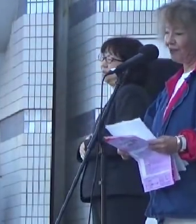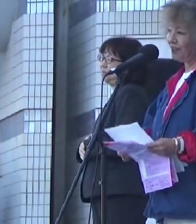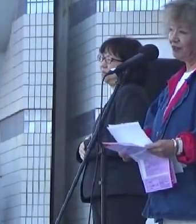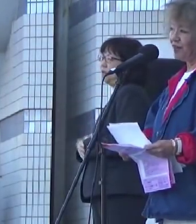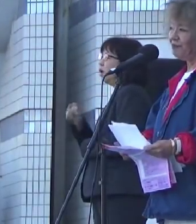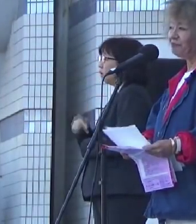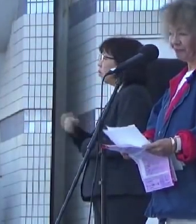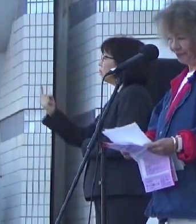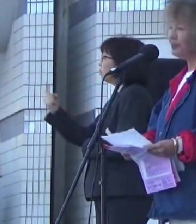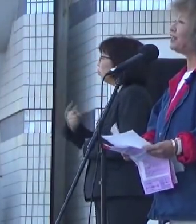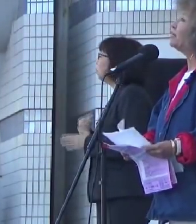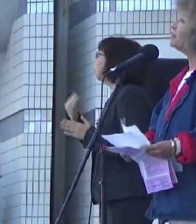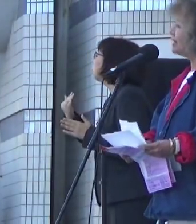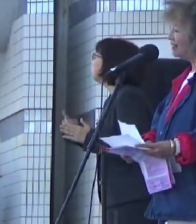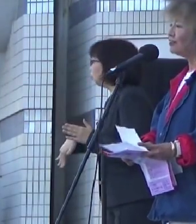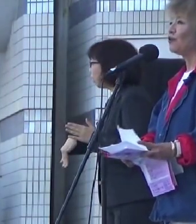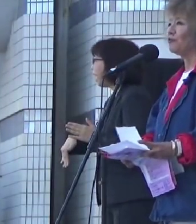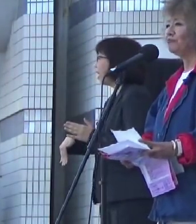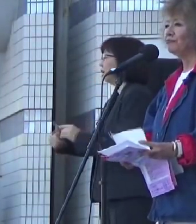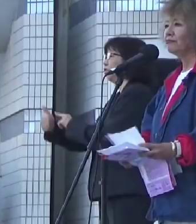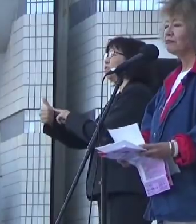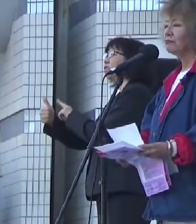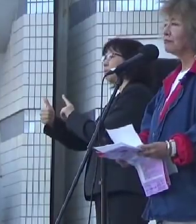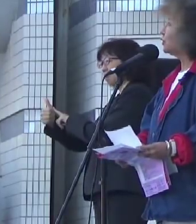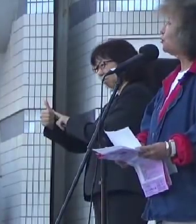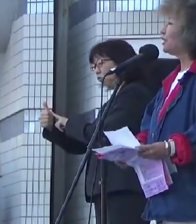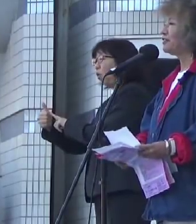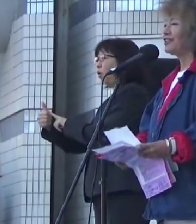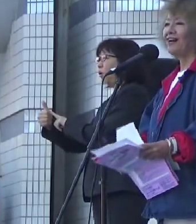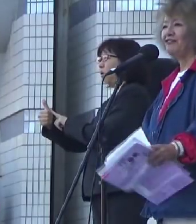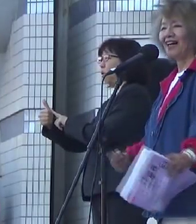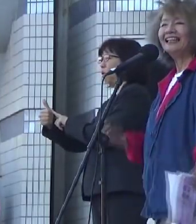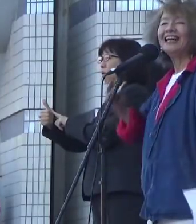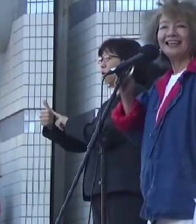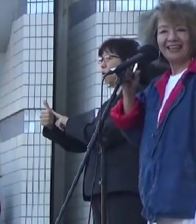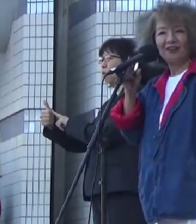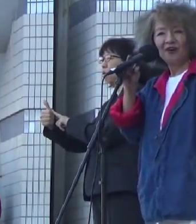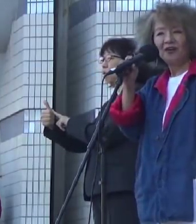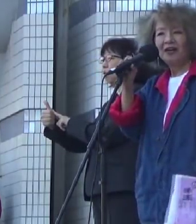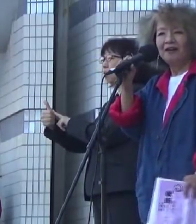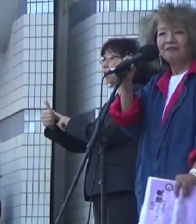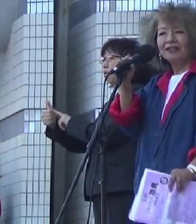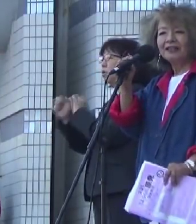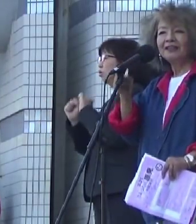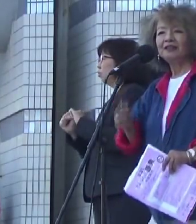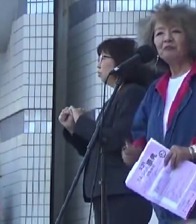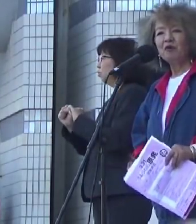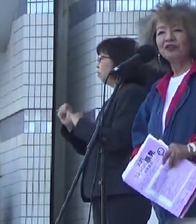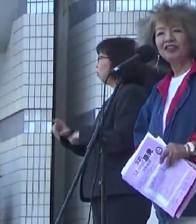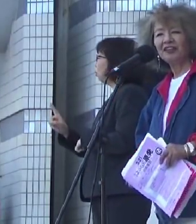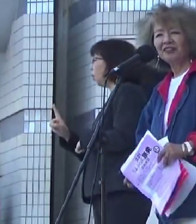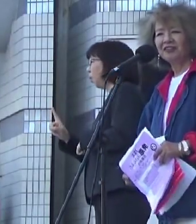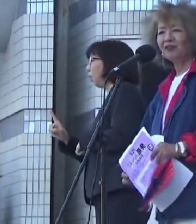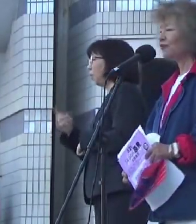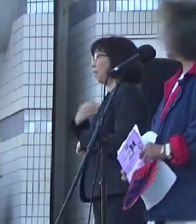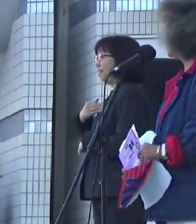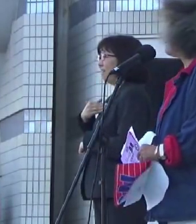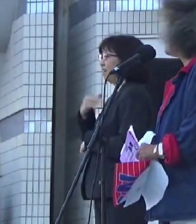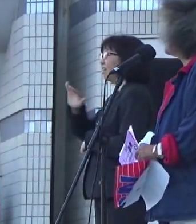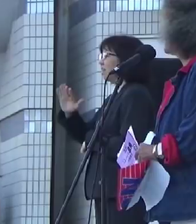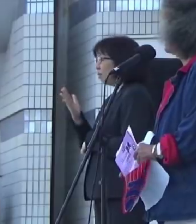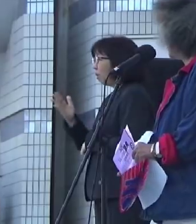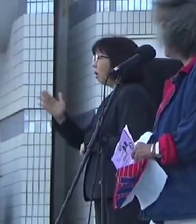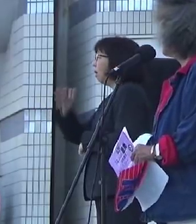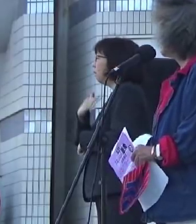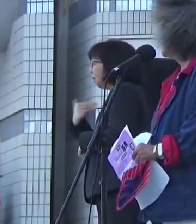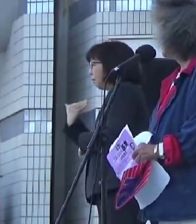で私は淵上さんとどこにいるんだか分かんないけど、私たちもうちょっとここで